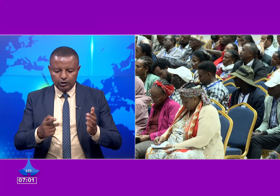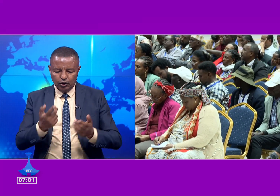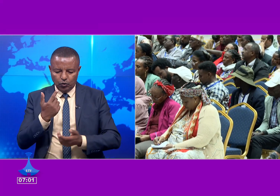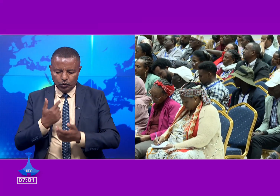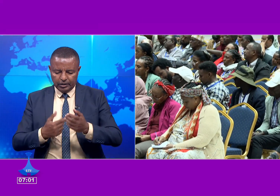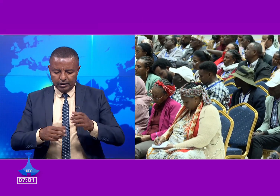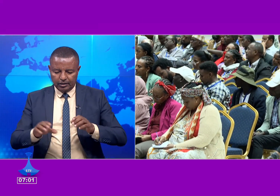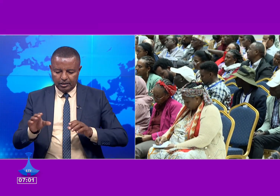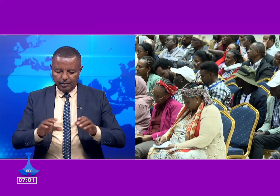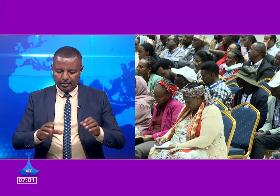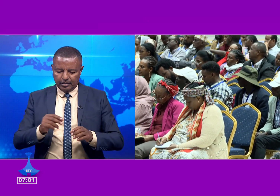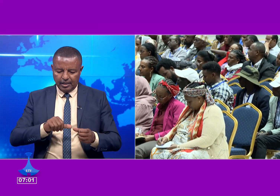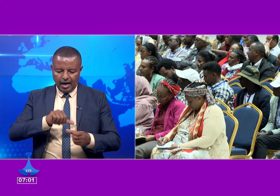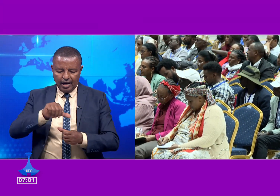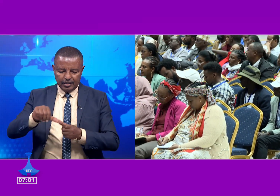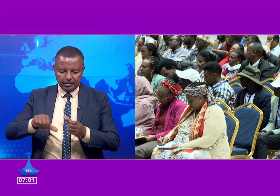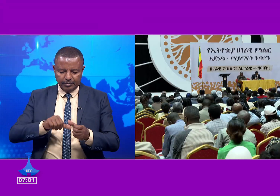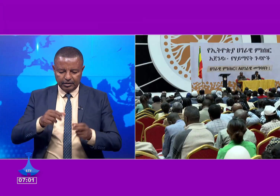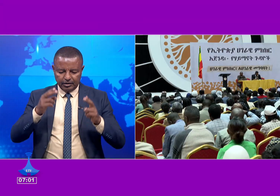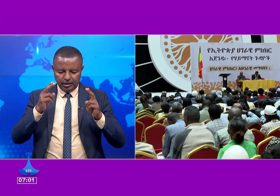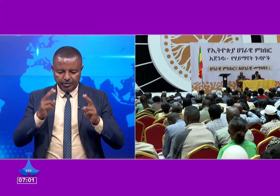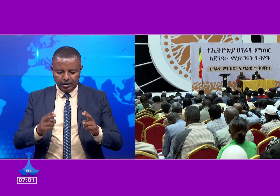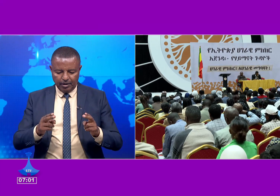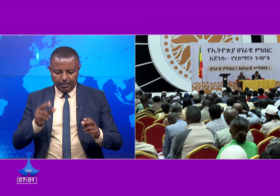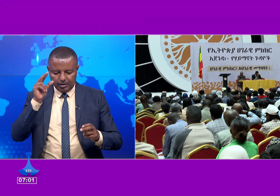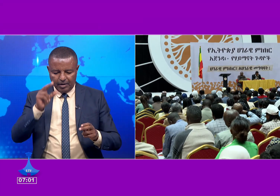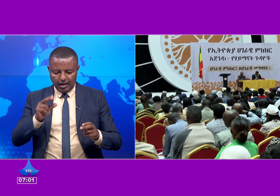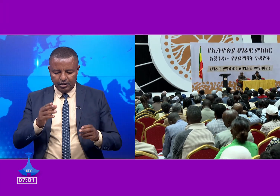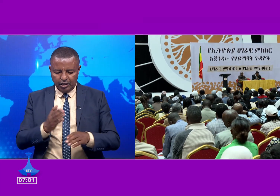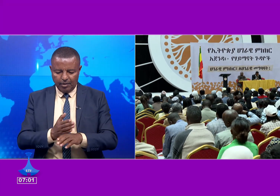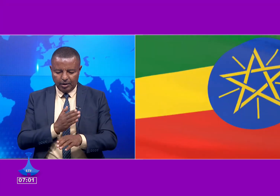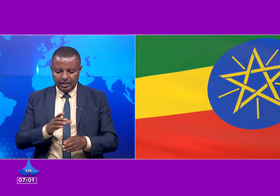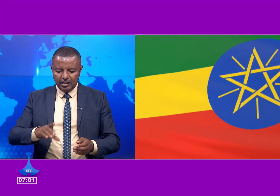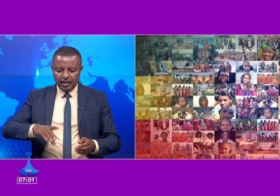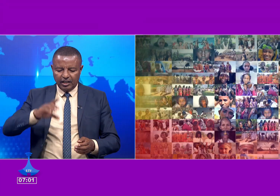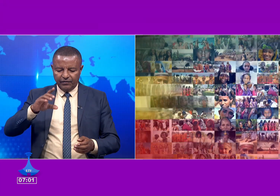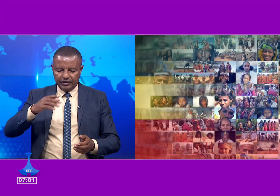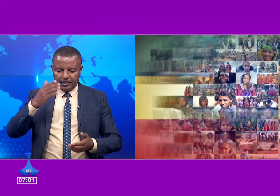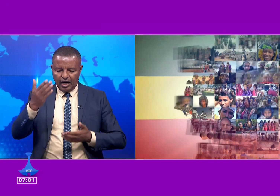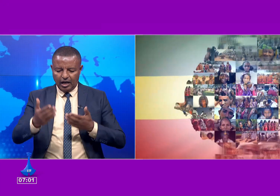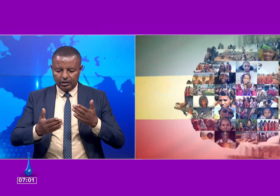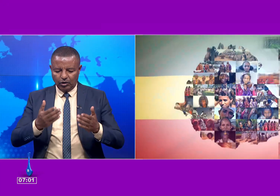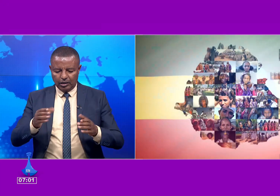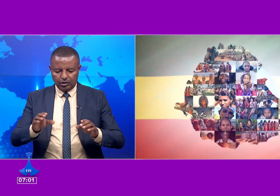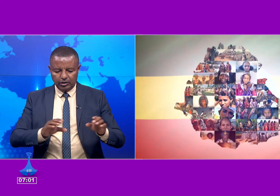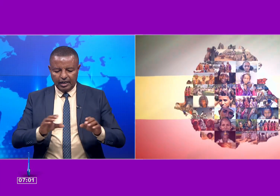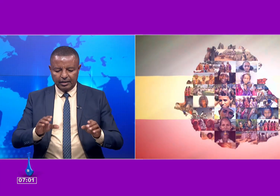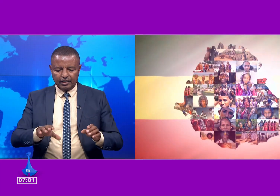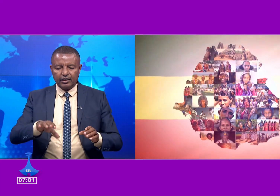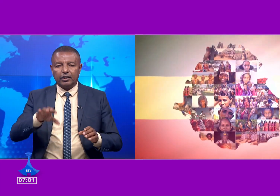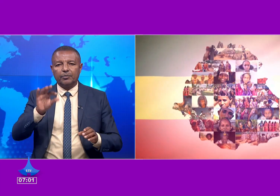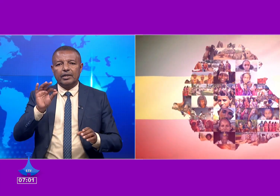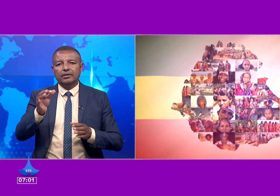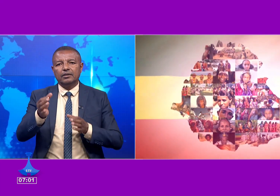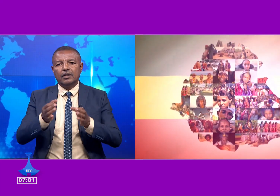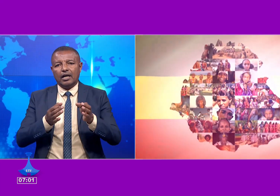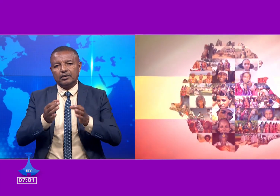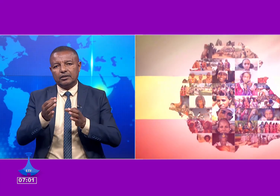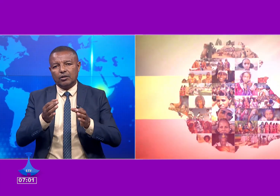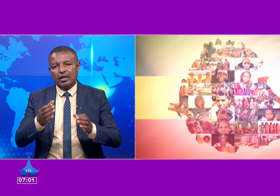ግልጽ ውይይት ለማድረግና እርስ በርስ የመከባበር ባህልን ለማጎልበት ከፍተኛ አስተዋጽኦ እያደረገ